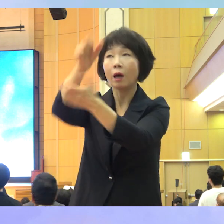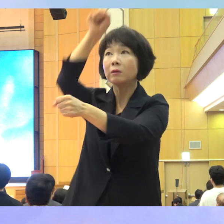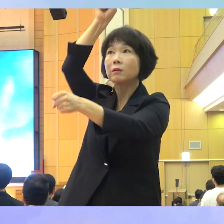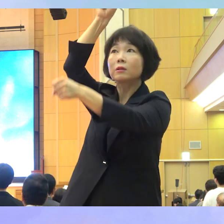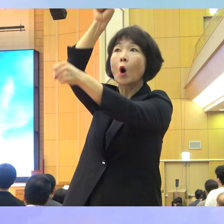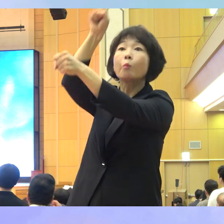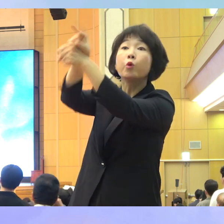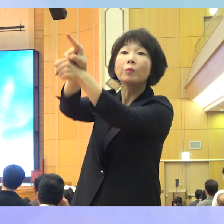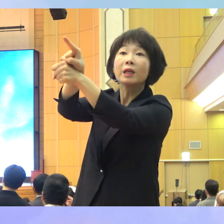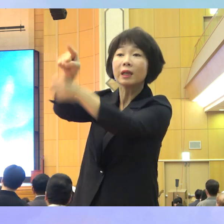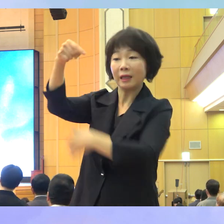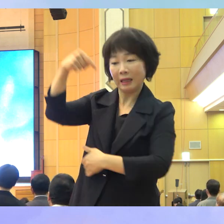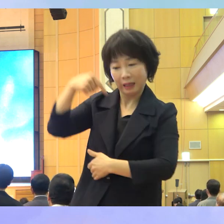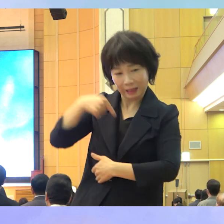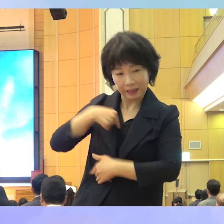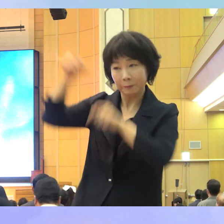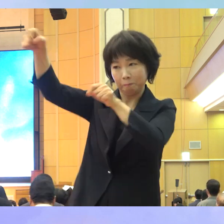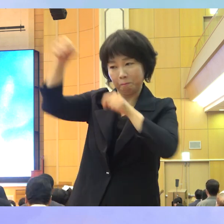예수님의 성품이